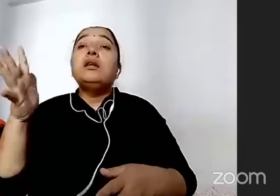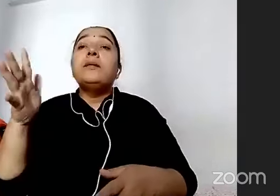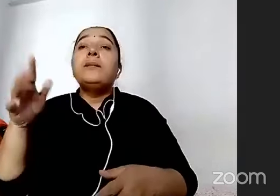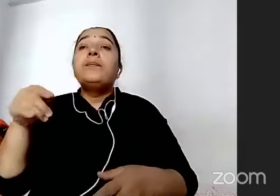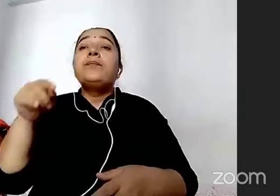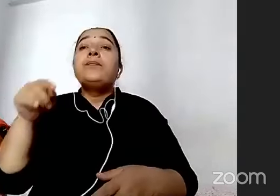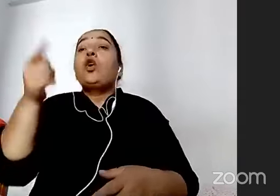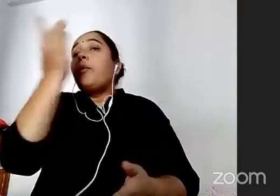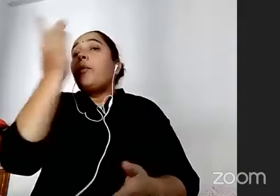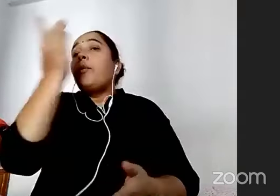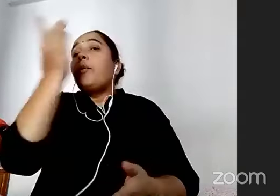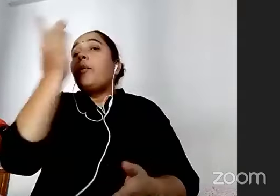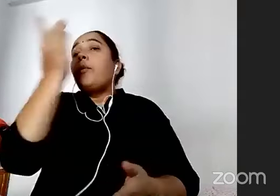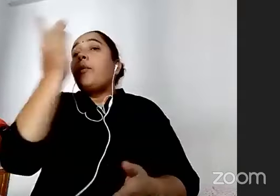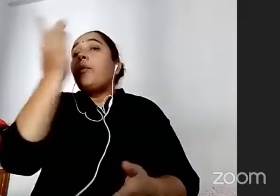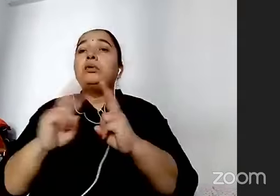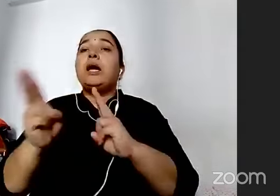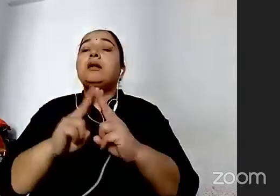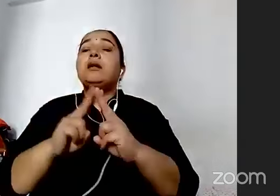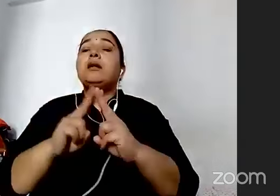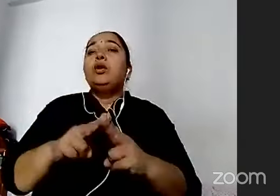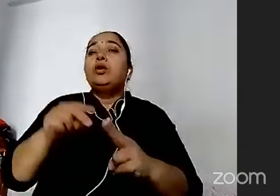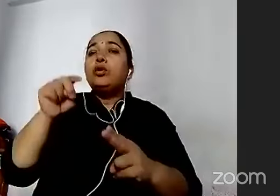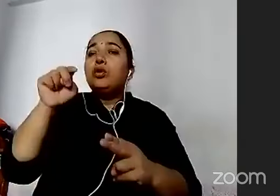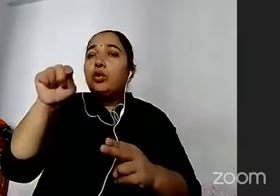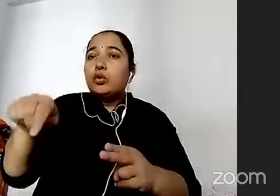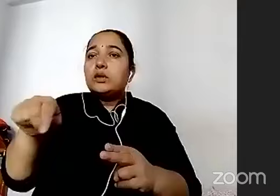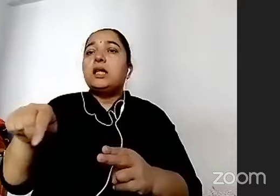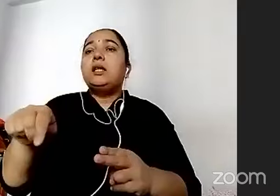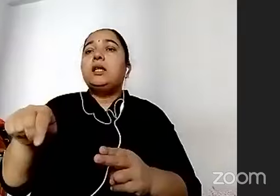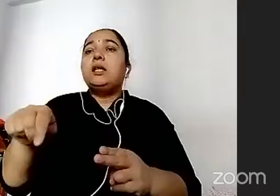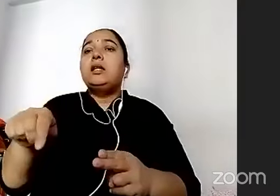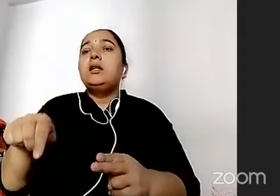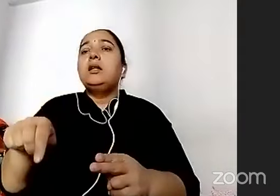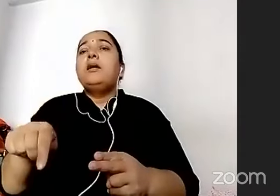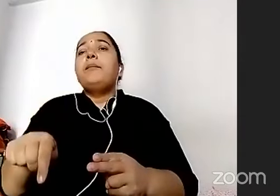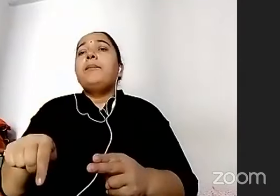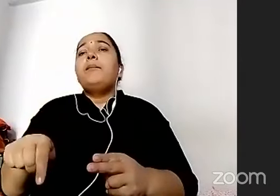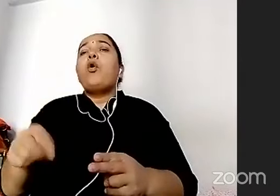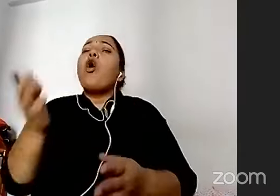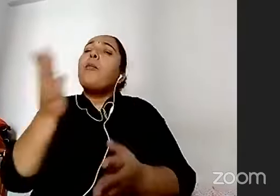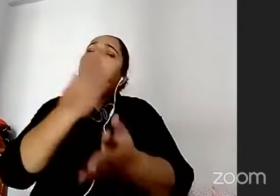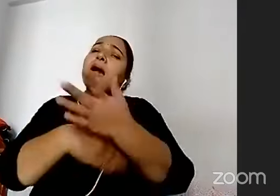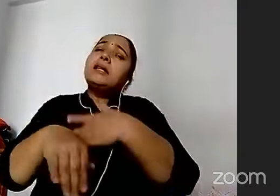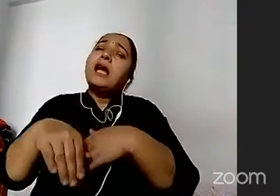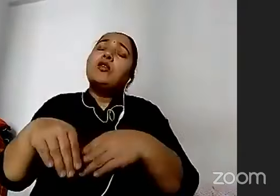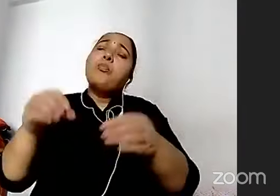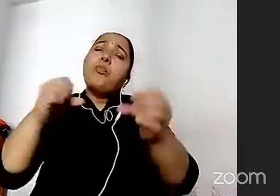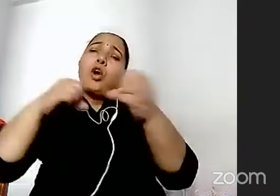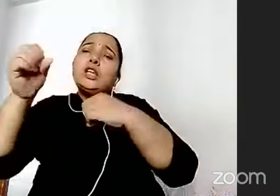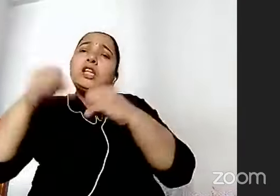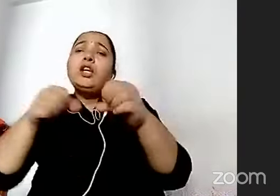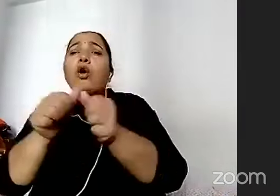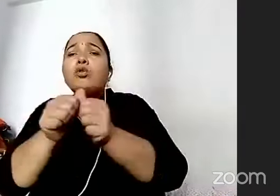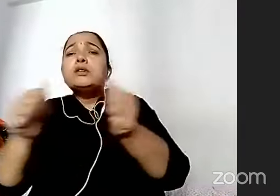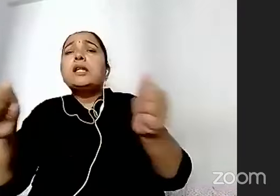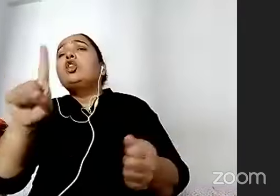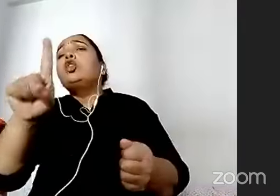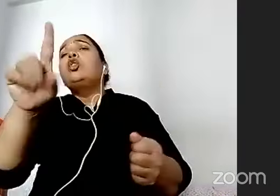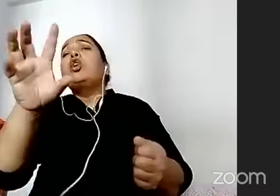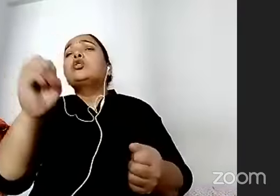अन इम्पेयरमेन्ट टाइप। अपाङ्गताको प्रकृति अनुसार 10 प्रकारको अपाङ्गताको वर्गीकरण छ, त्यो वर्गीकरण